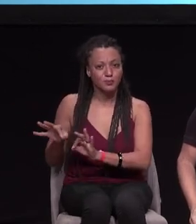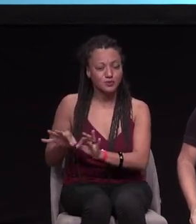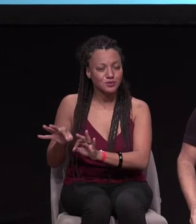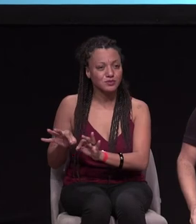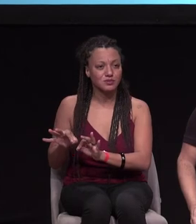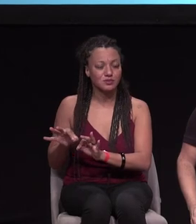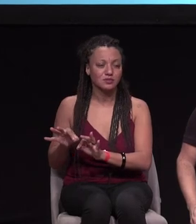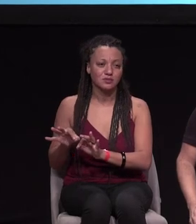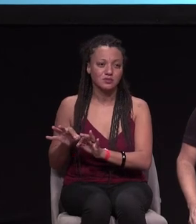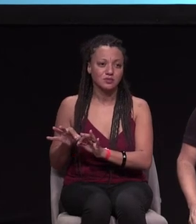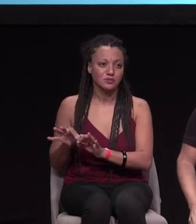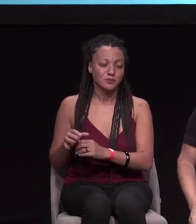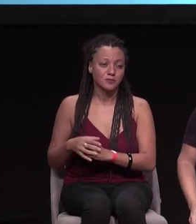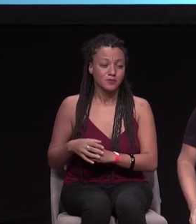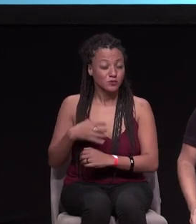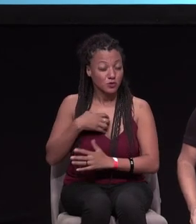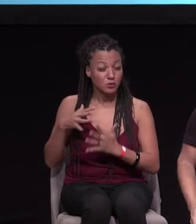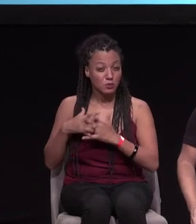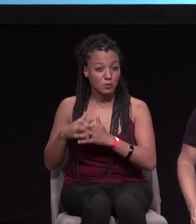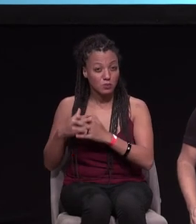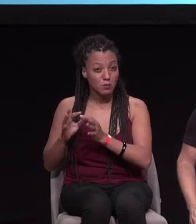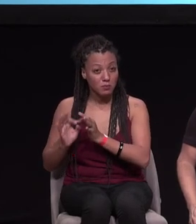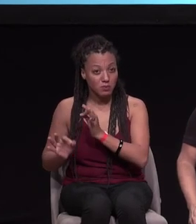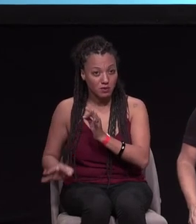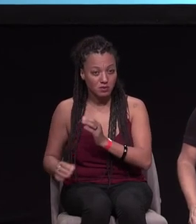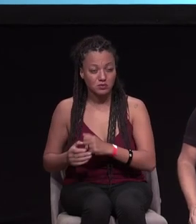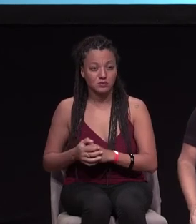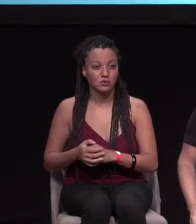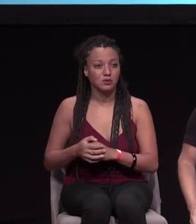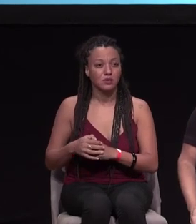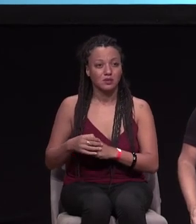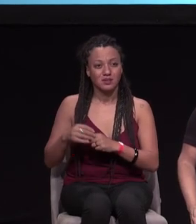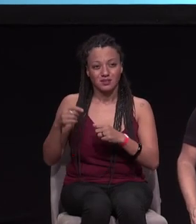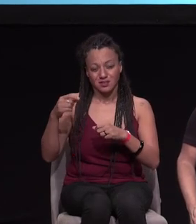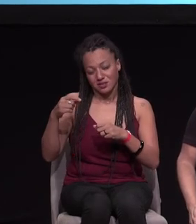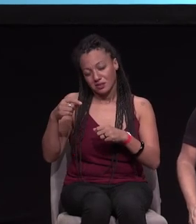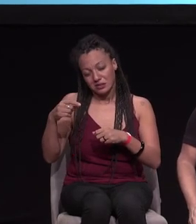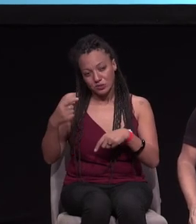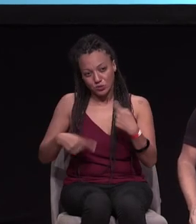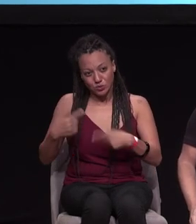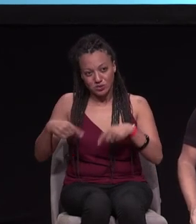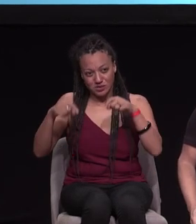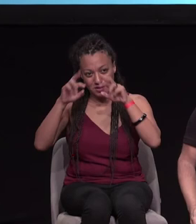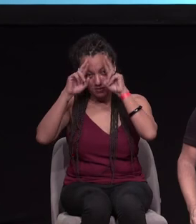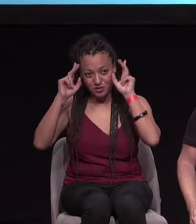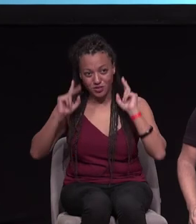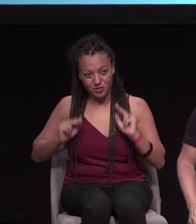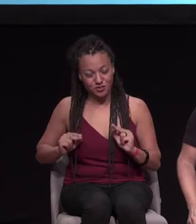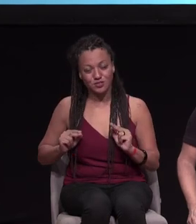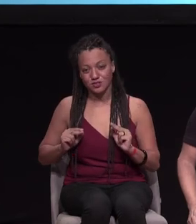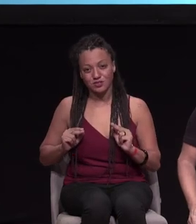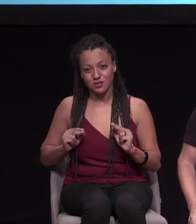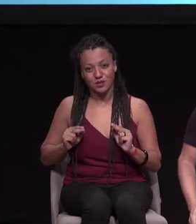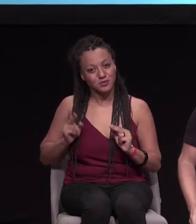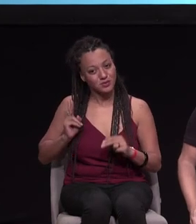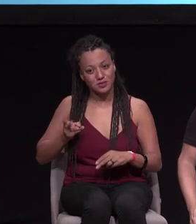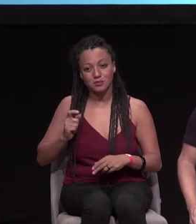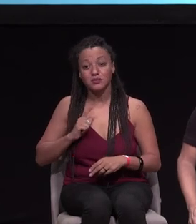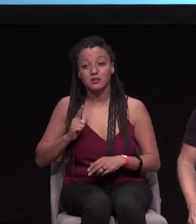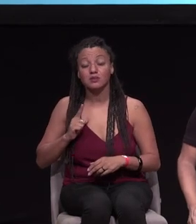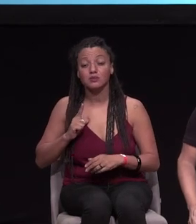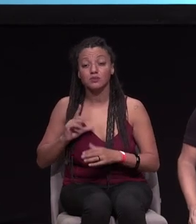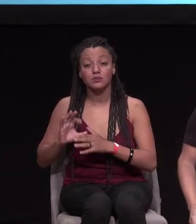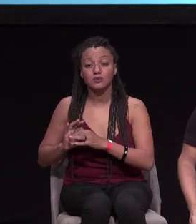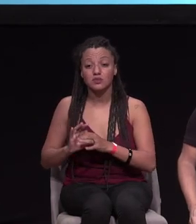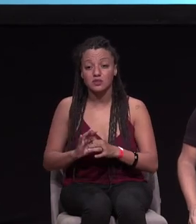muito com de maneira muito complexa a revisão do debate racial acontece dentro do contexto de tutorial é um grande problema é um grande problema